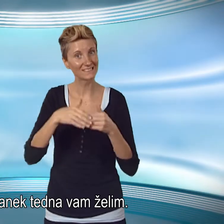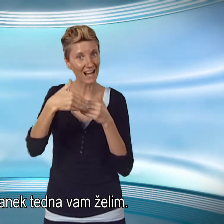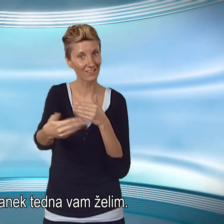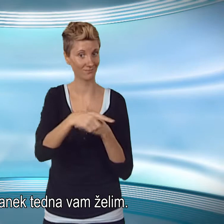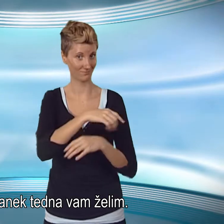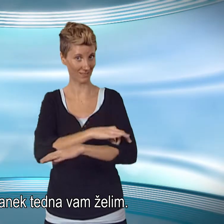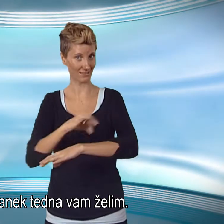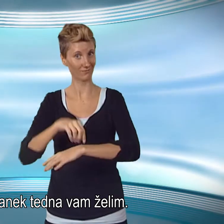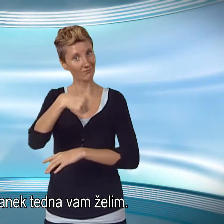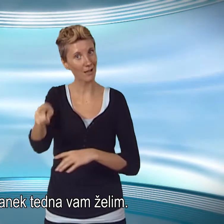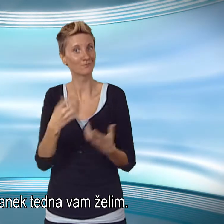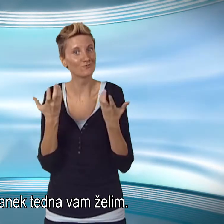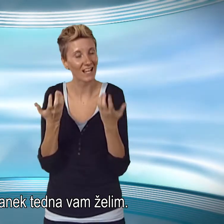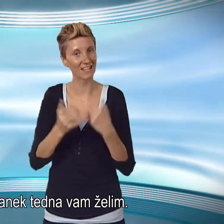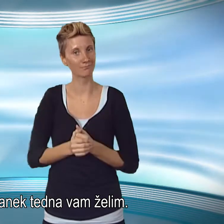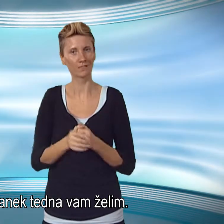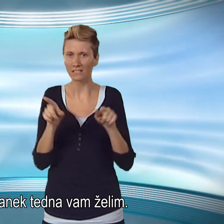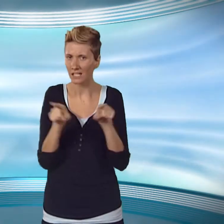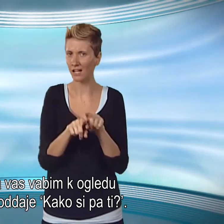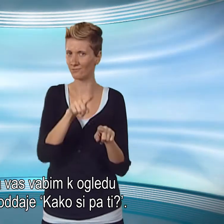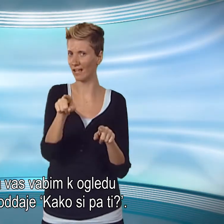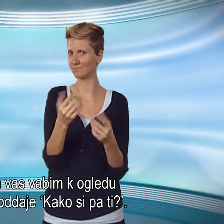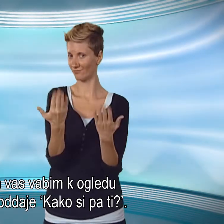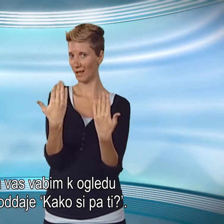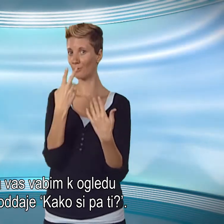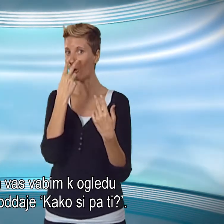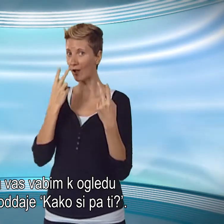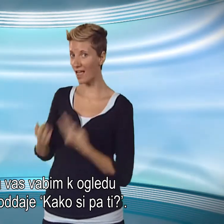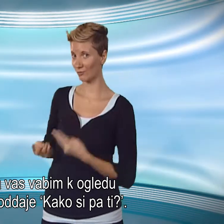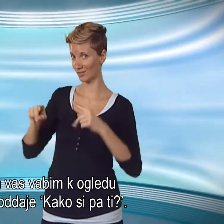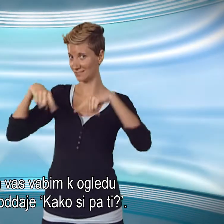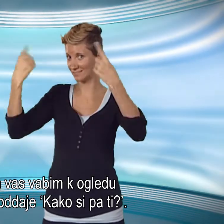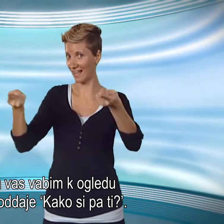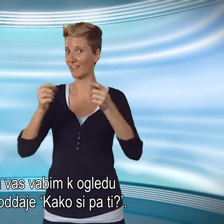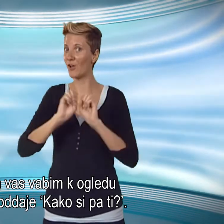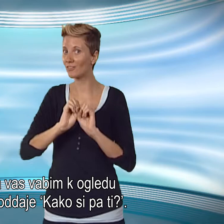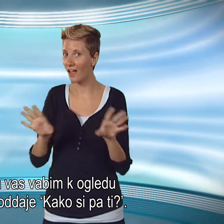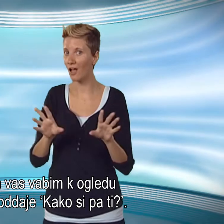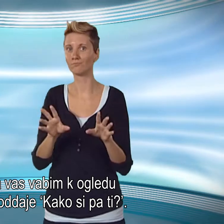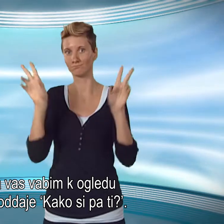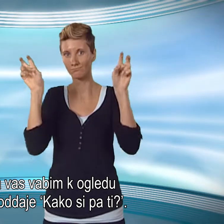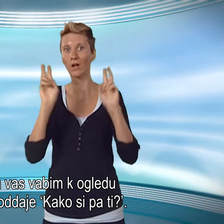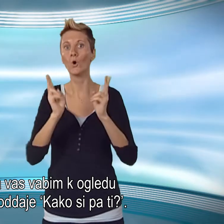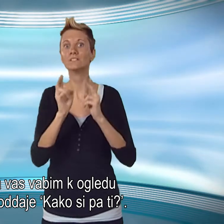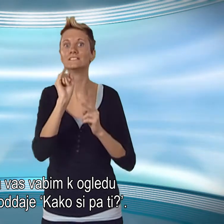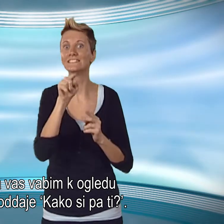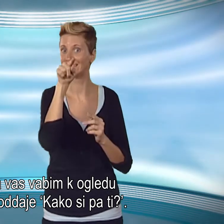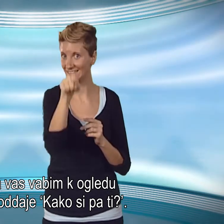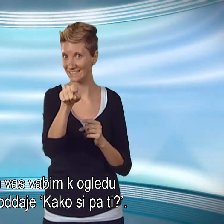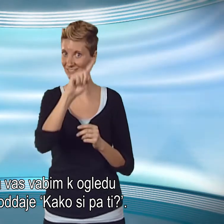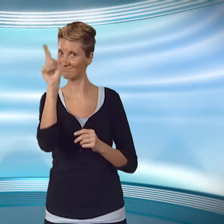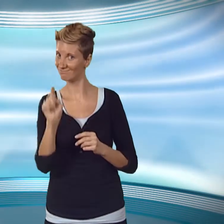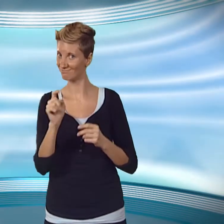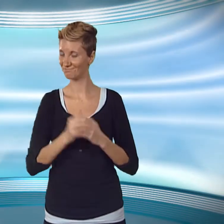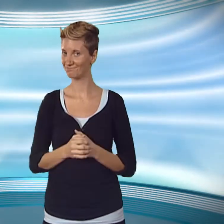Lep preostanek tedna vam želim. Hkrati pa vas vabim k ogledu naslednje oddaje Kako si pa